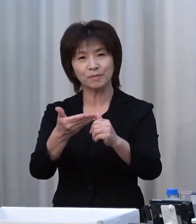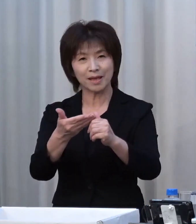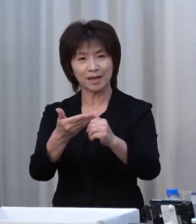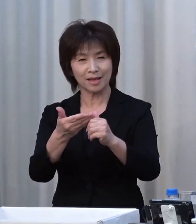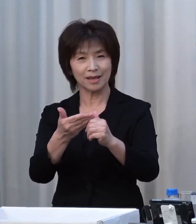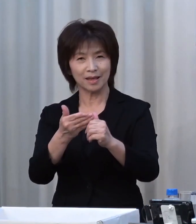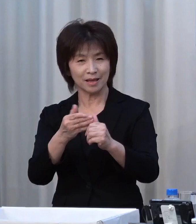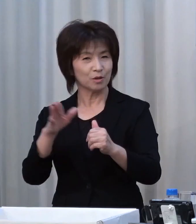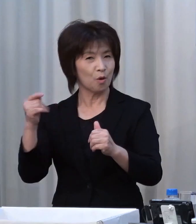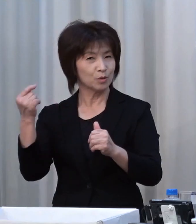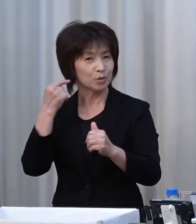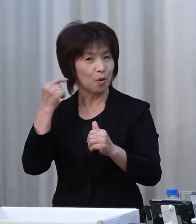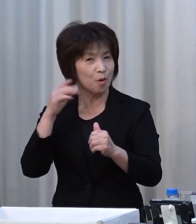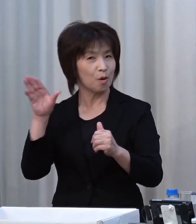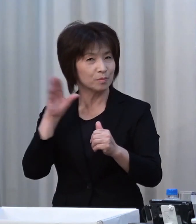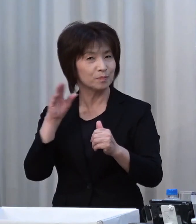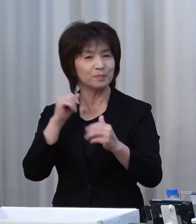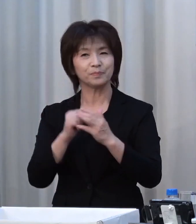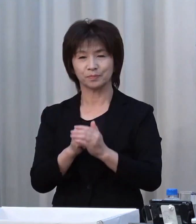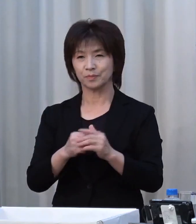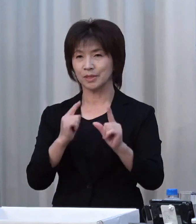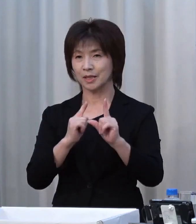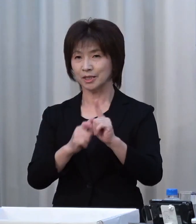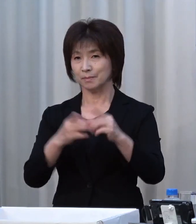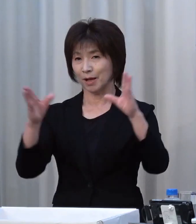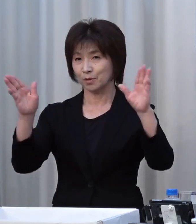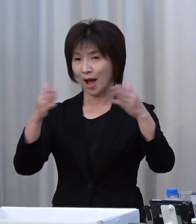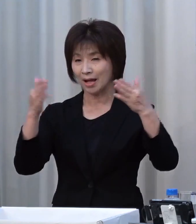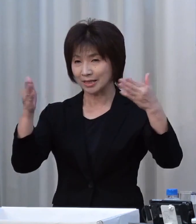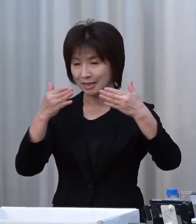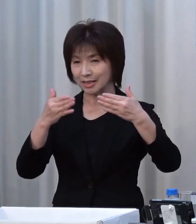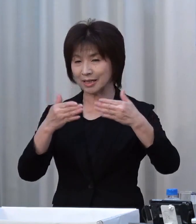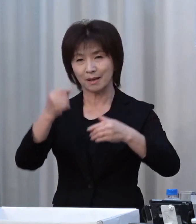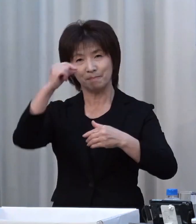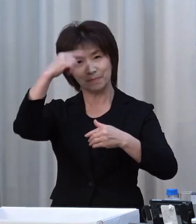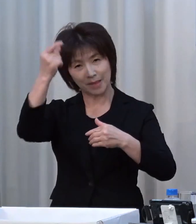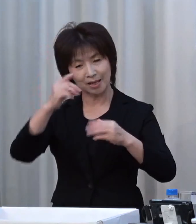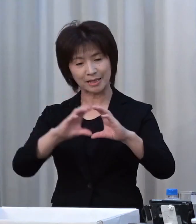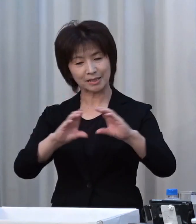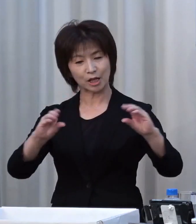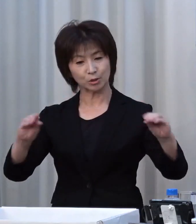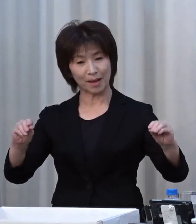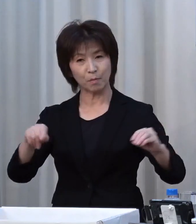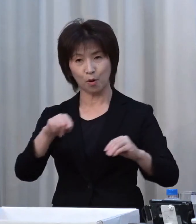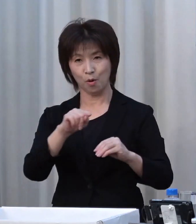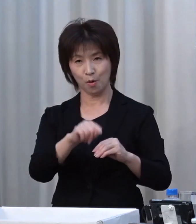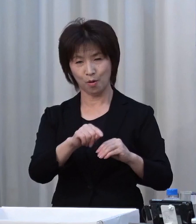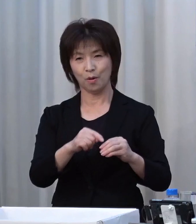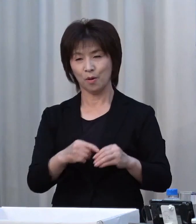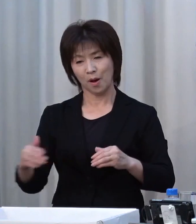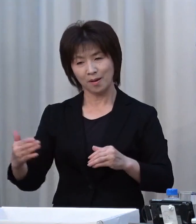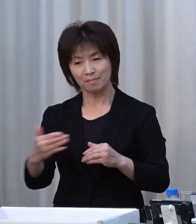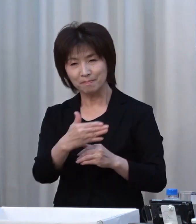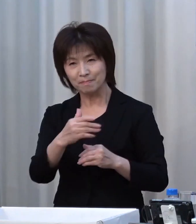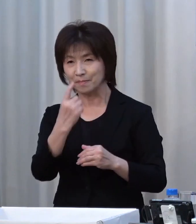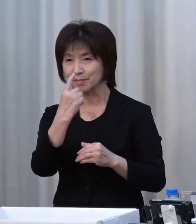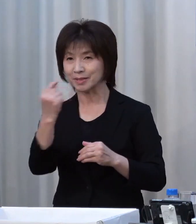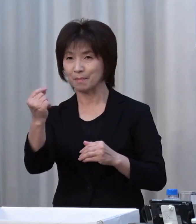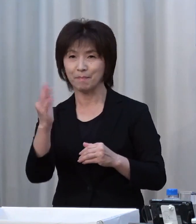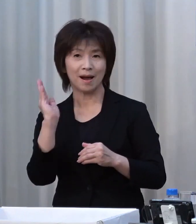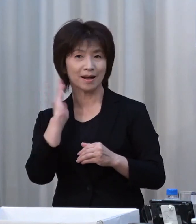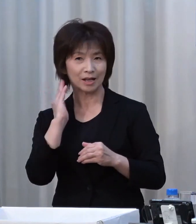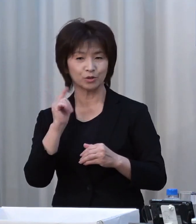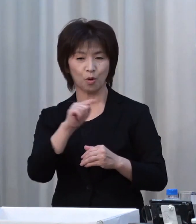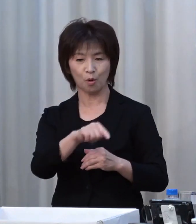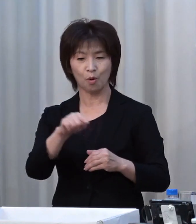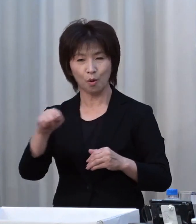報でございます。千葉の秋は梨やさつまいもなどの山の幸、サンマやカツオなどの海の